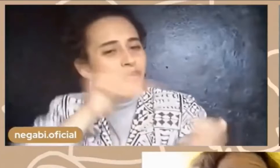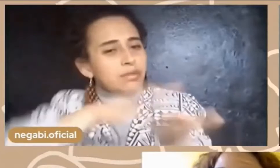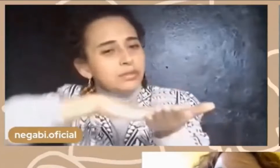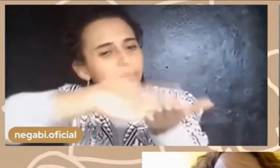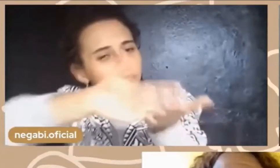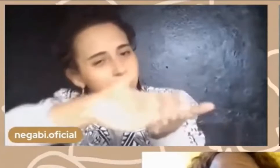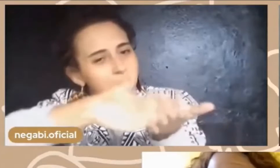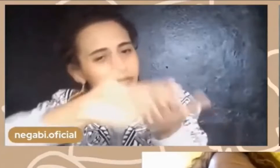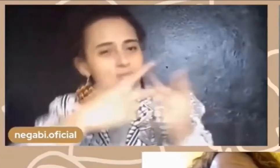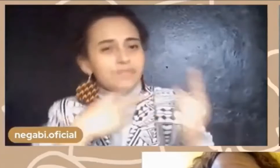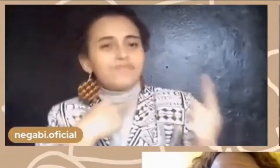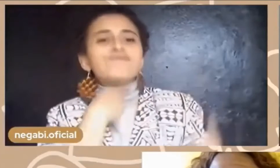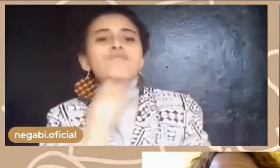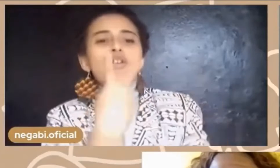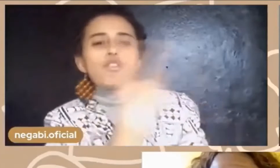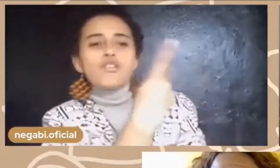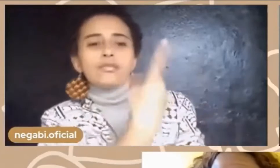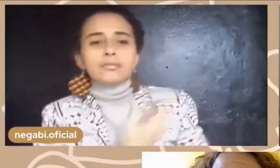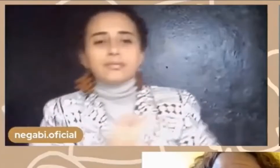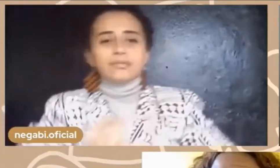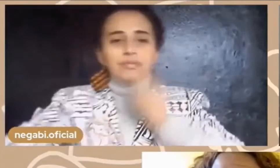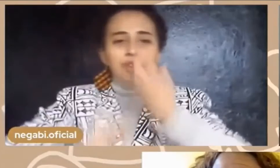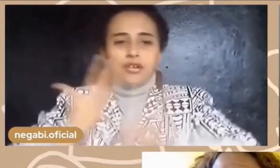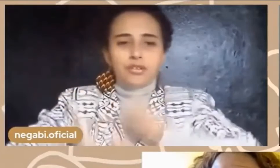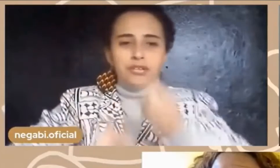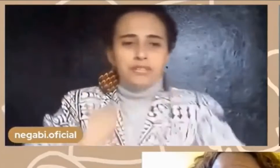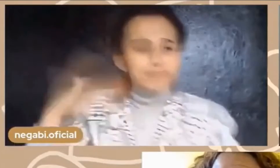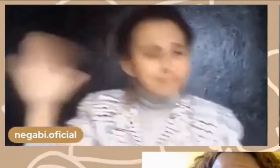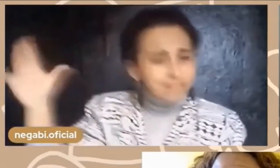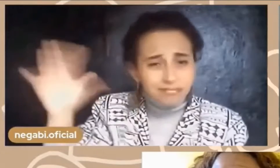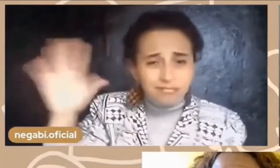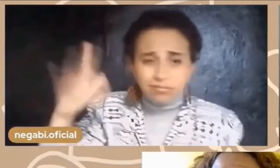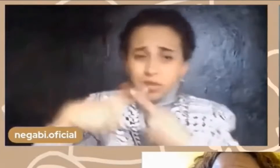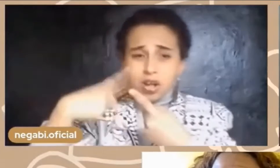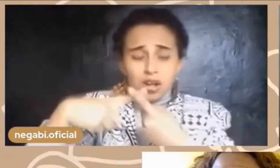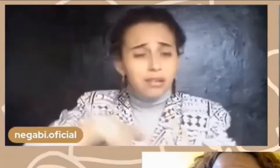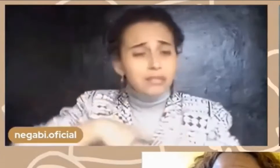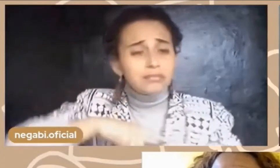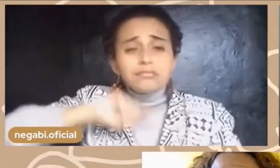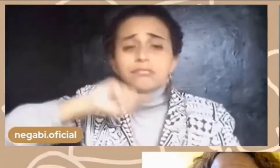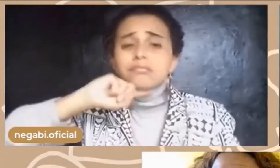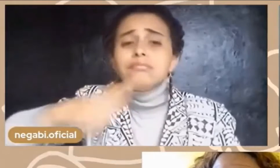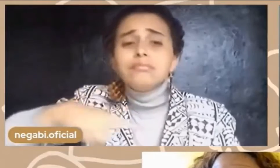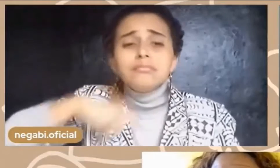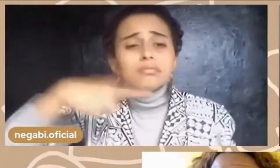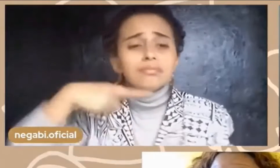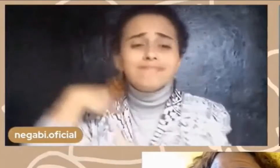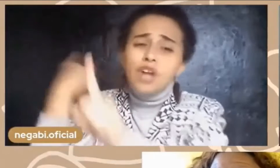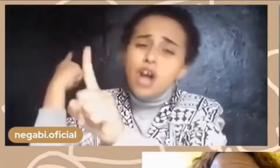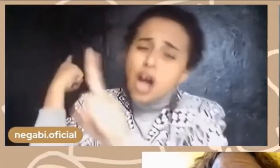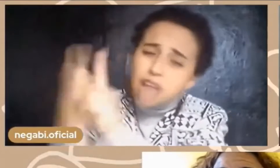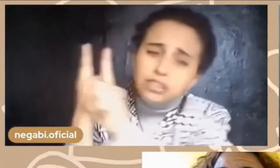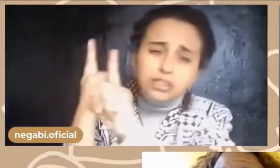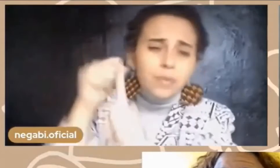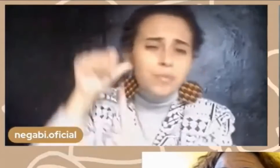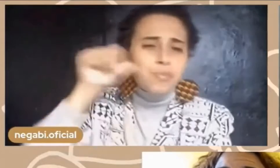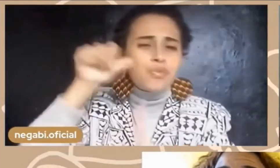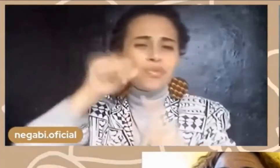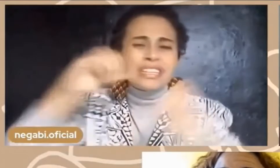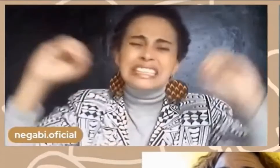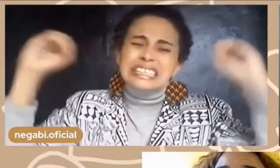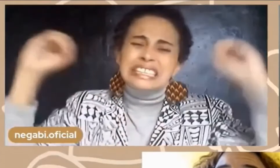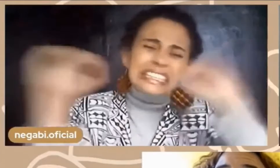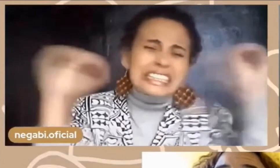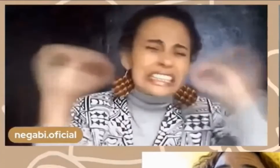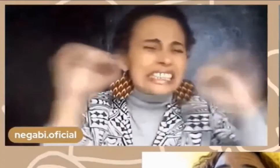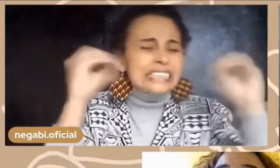feminismo, de mulheres, acabavam não aceitando, porque eu queria muito que uma mulher pudesse ser a minha voz, ser a minha enunciação. E eu